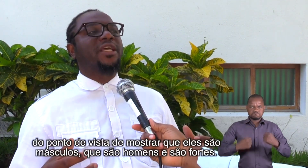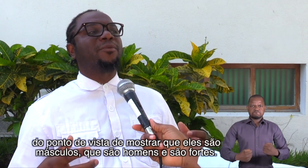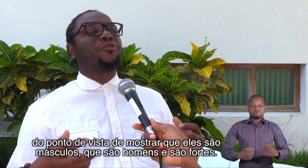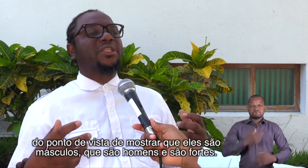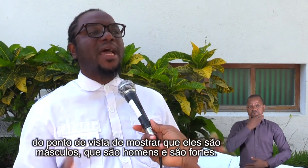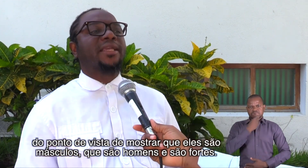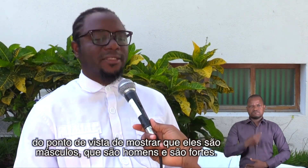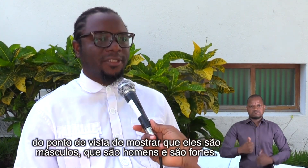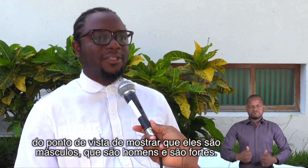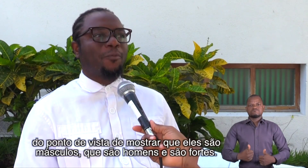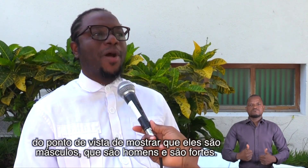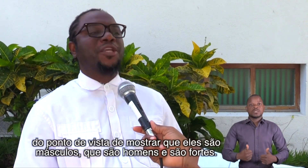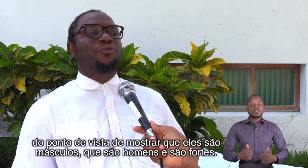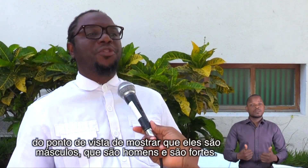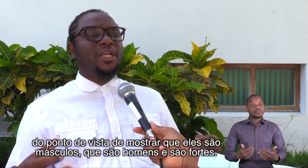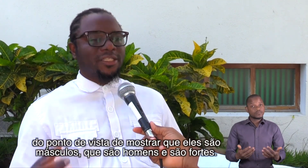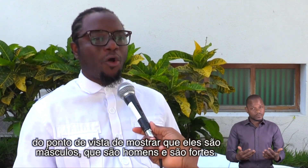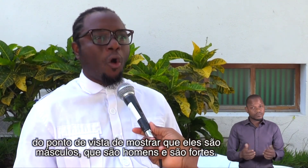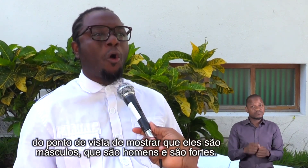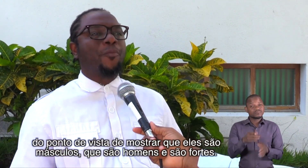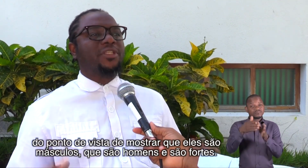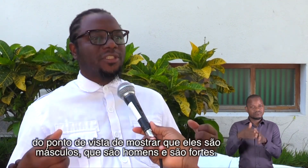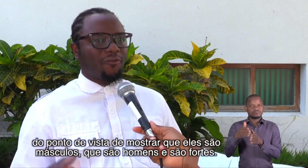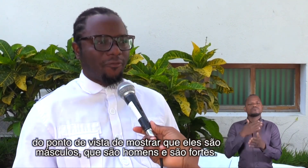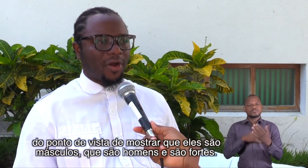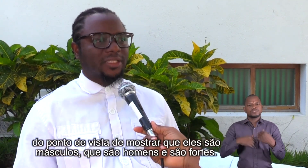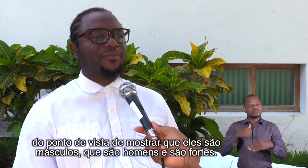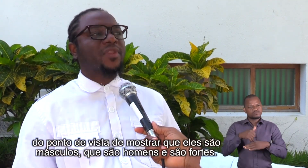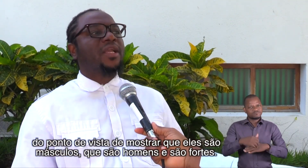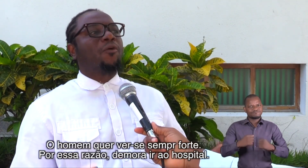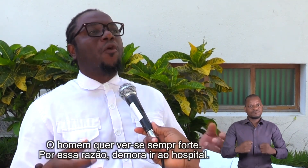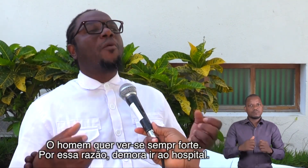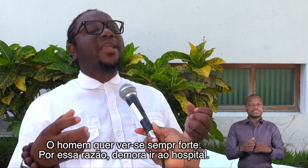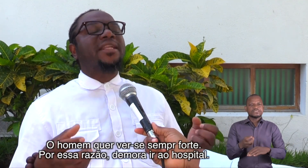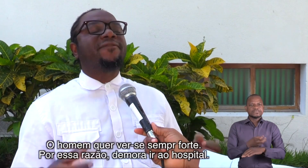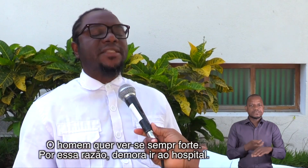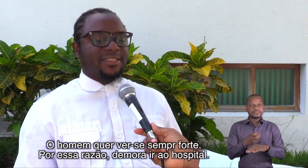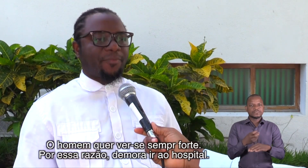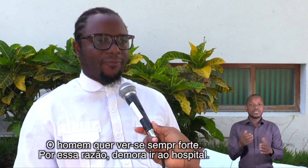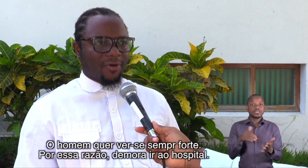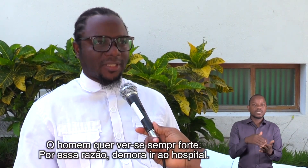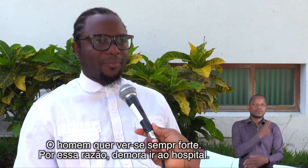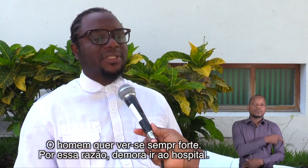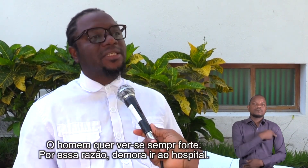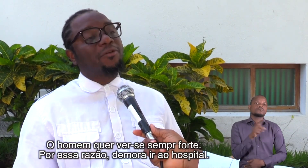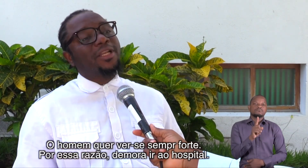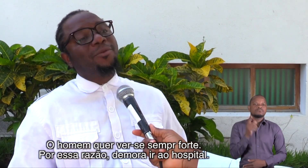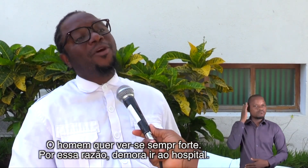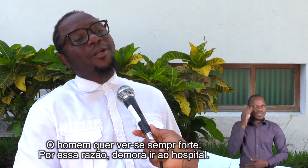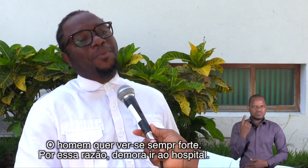de mostrar que eles são másculos, que são homens, que são fortes. O homem quer ver-se sempre forte. Por essa razão que ele demora a ir ao